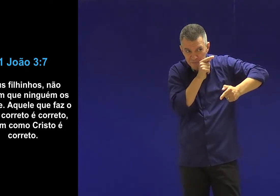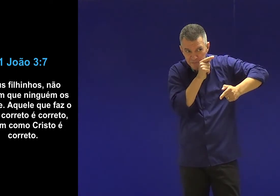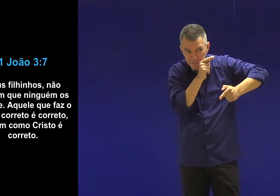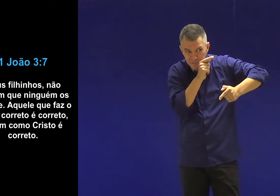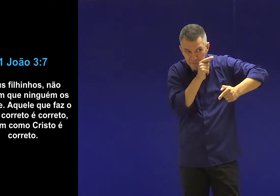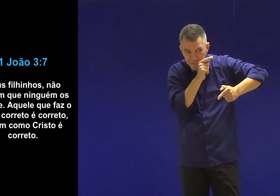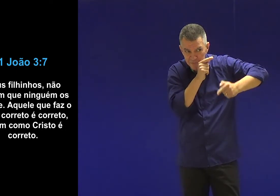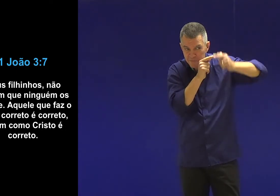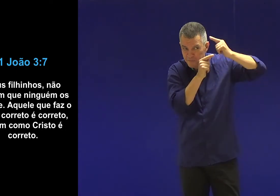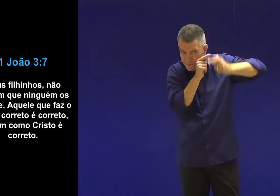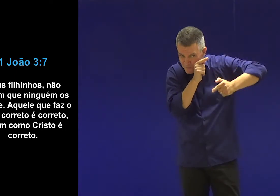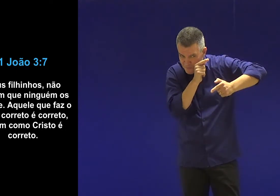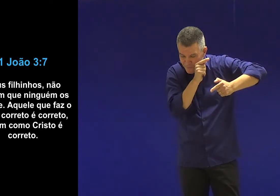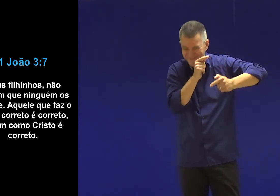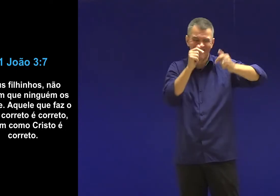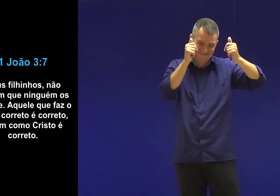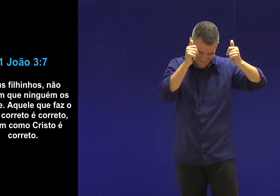Tá no celular.